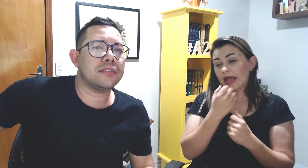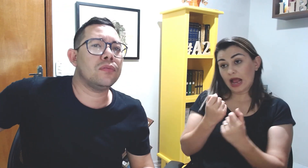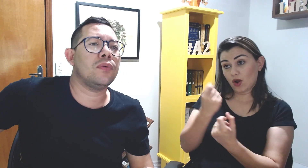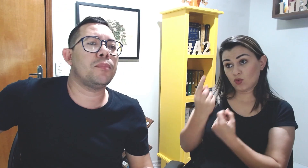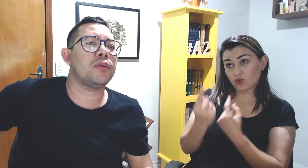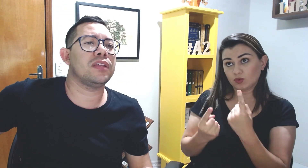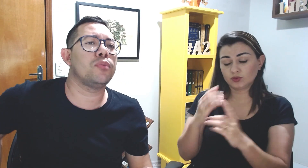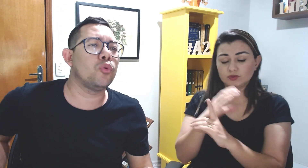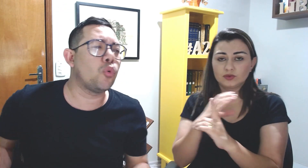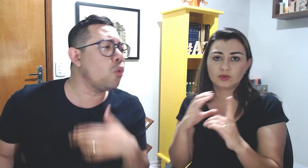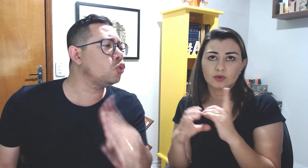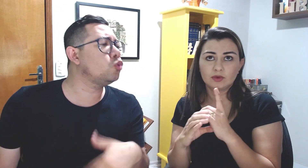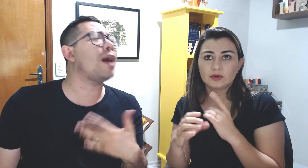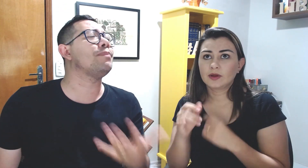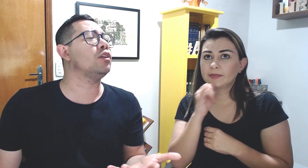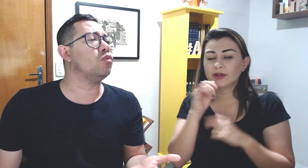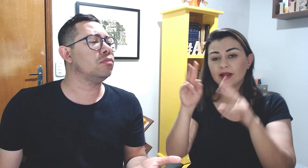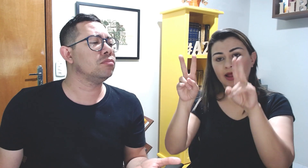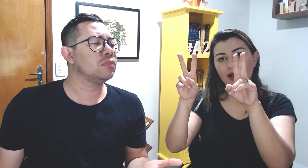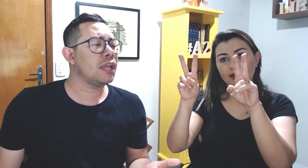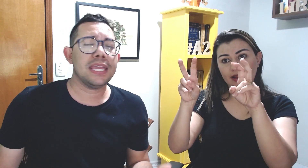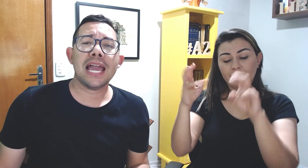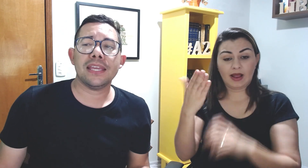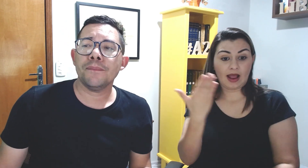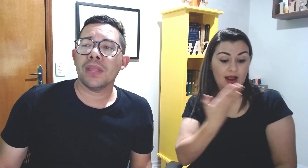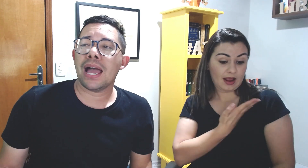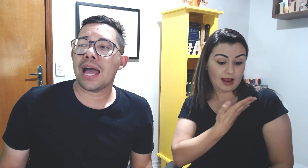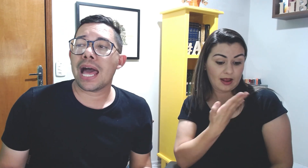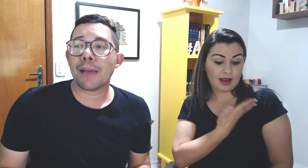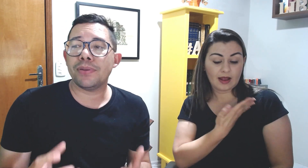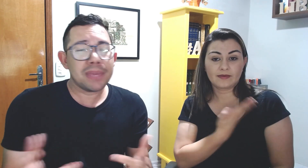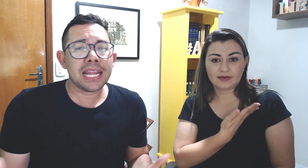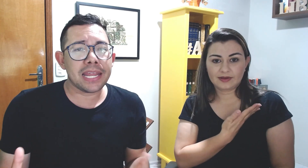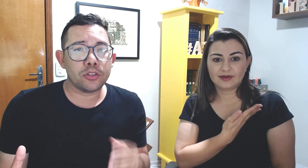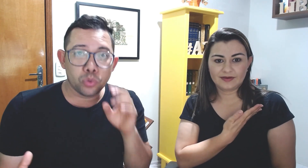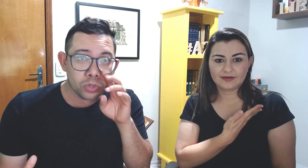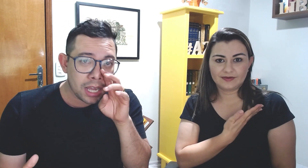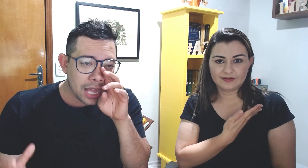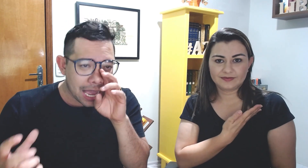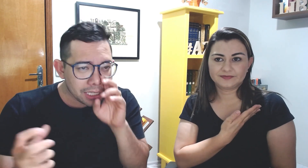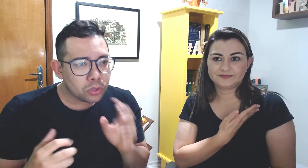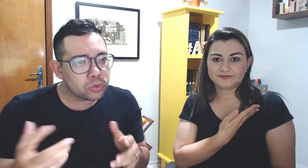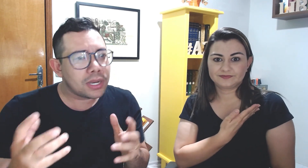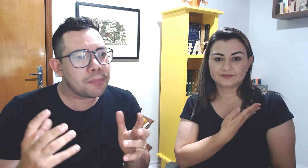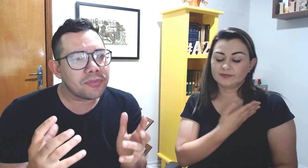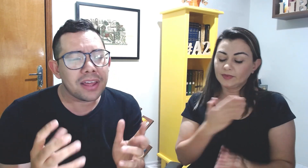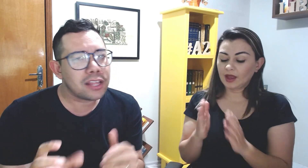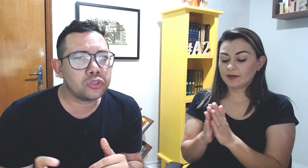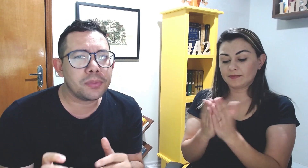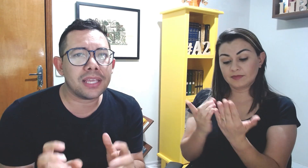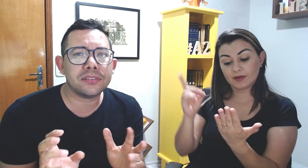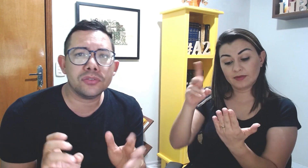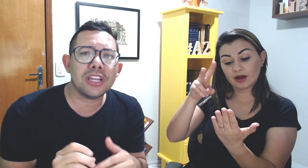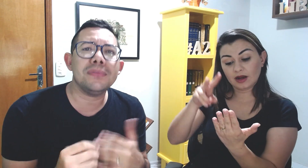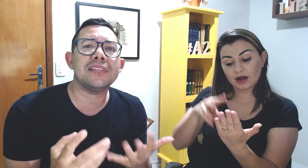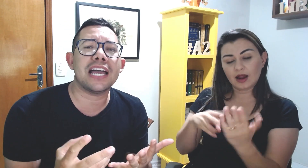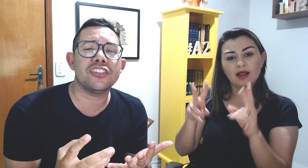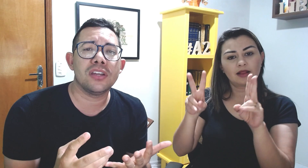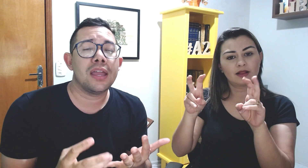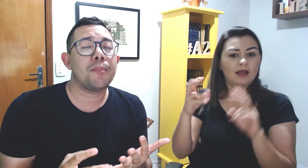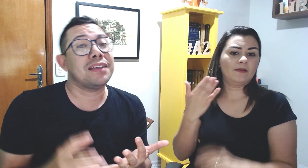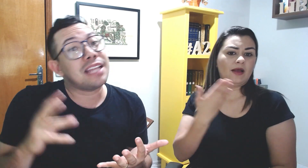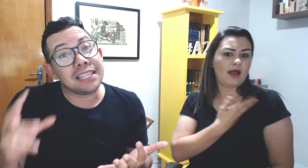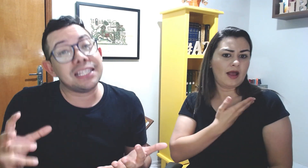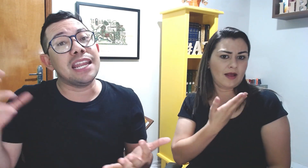realizar, que são, por exemplo, o culto do amigo. E aí, a primeira leitura, a introdutória, é para falar sobre a questão de